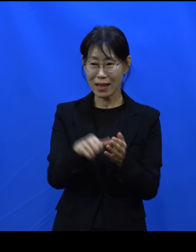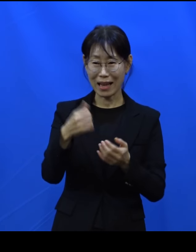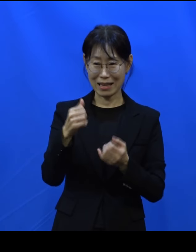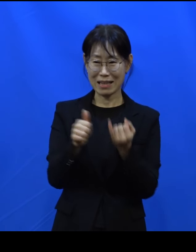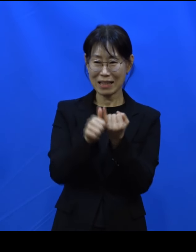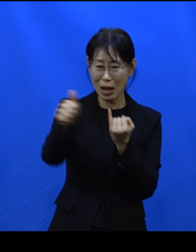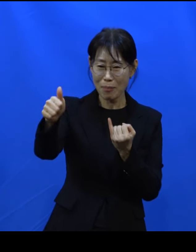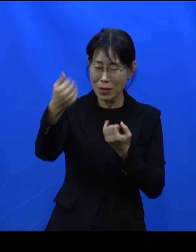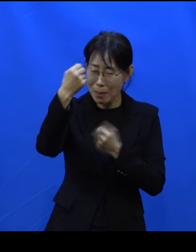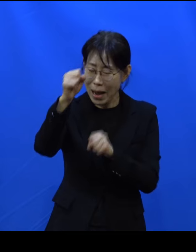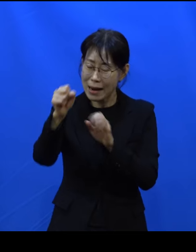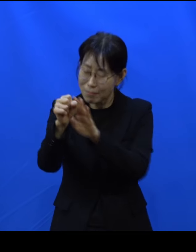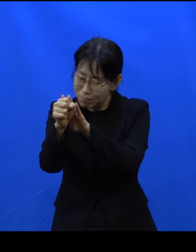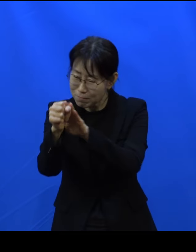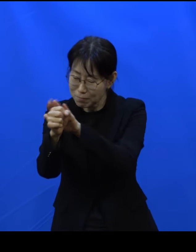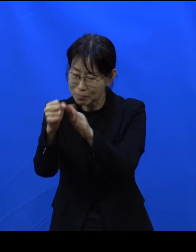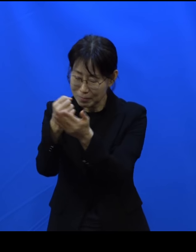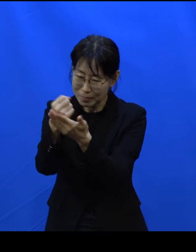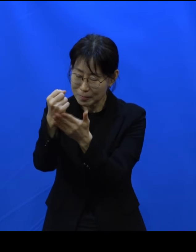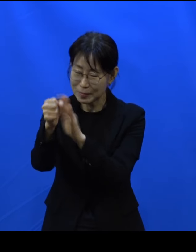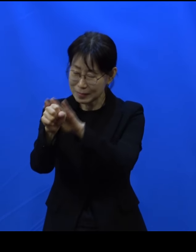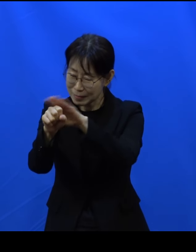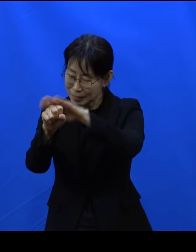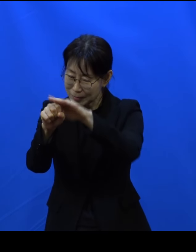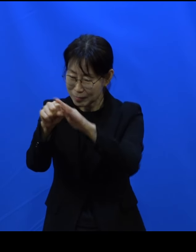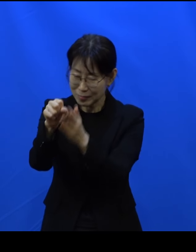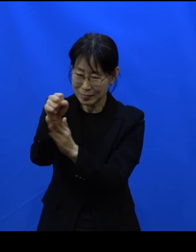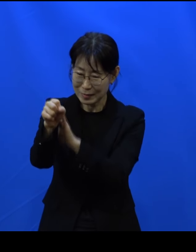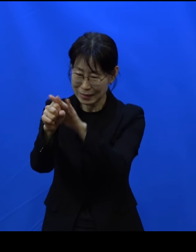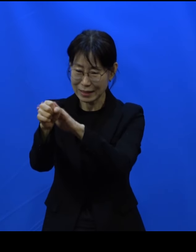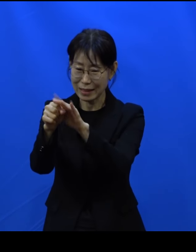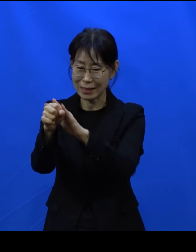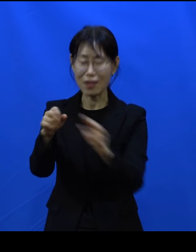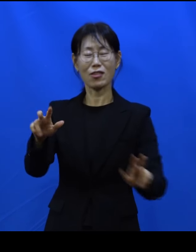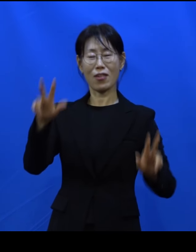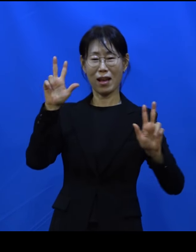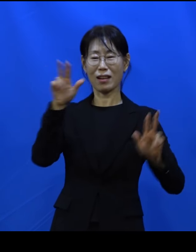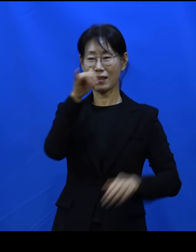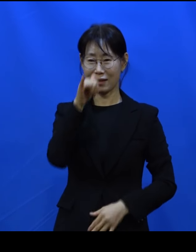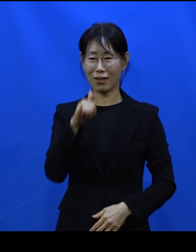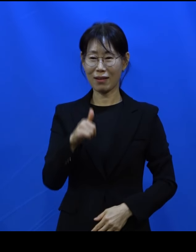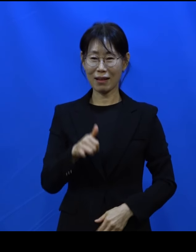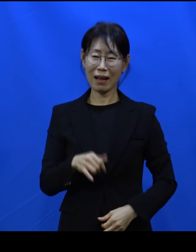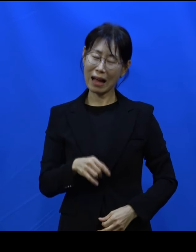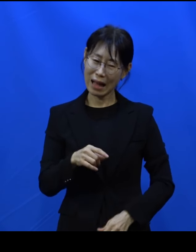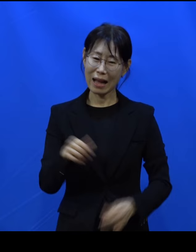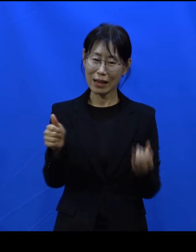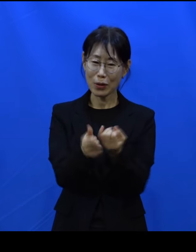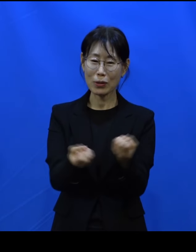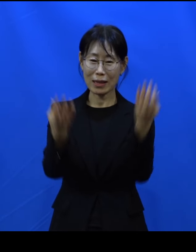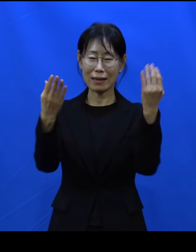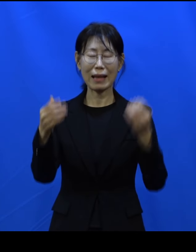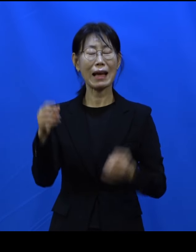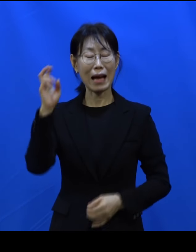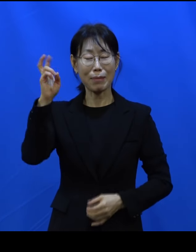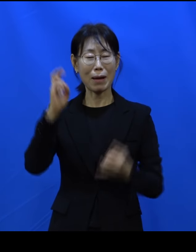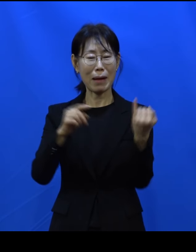이러고. 그 미친 거죠, 그죠? 그때는 그냥 완전히 막 그냥 본정신이 아니었어요.